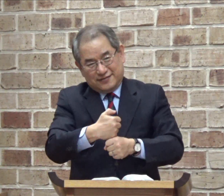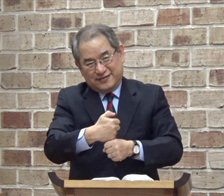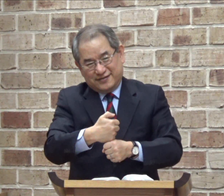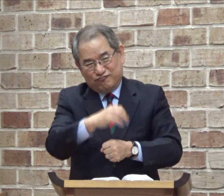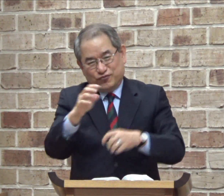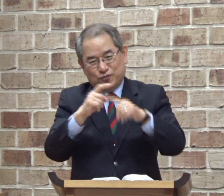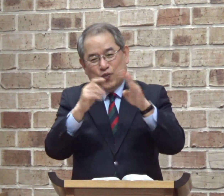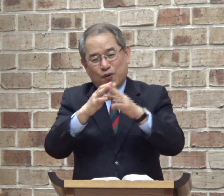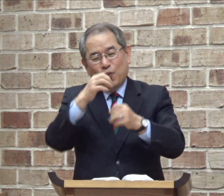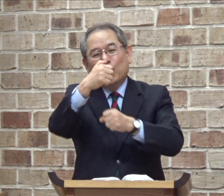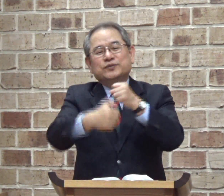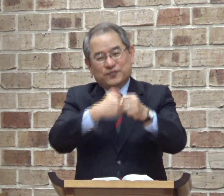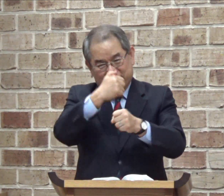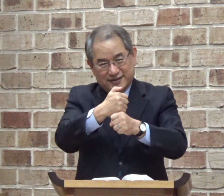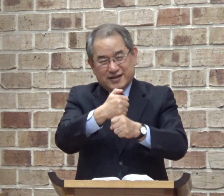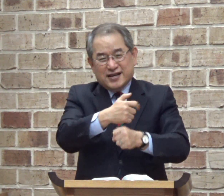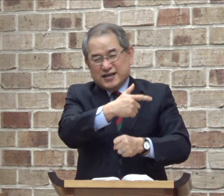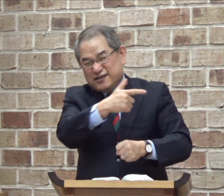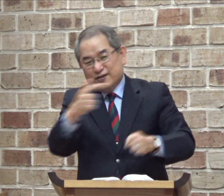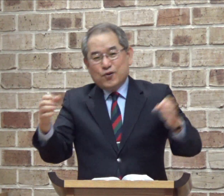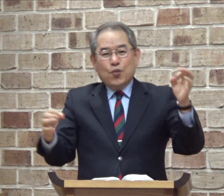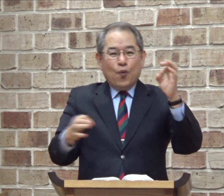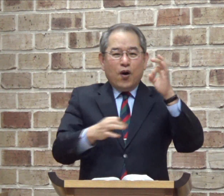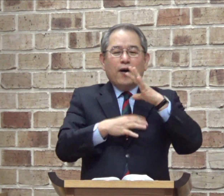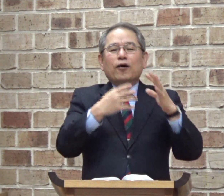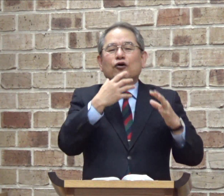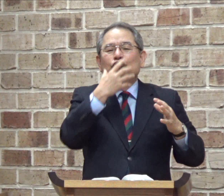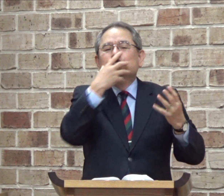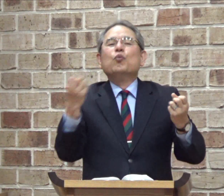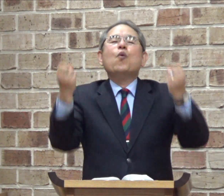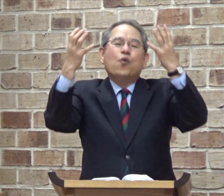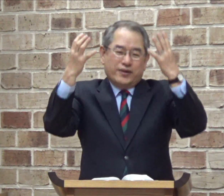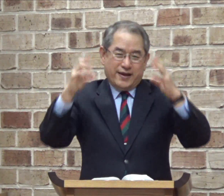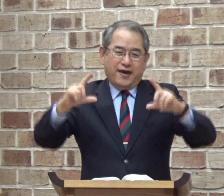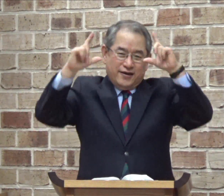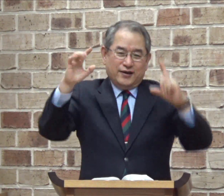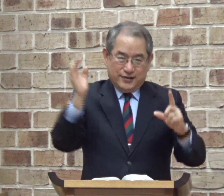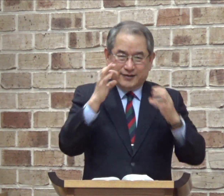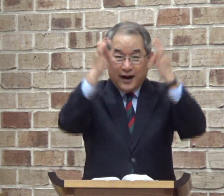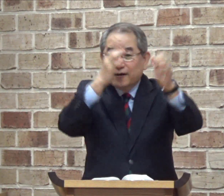아버지, 오늘 우리 교회가 세워진 지